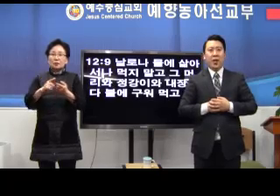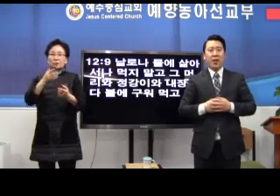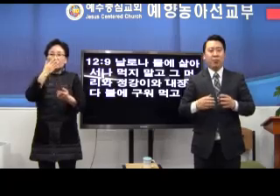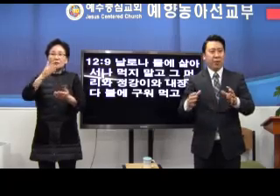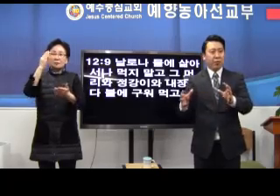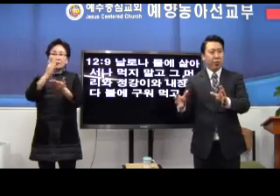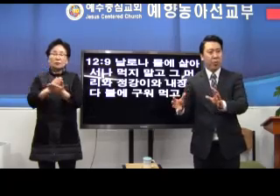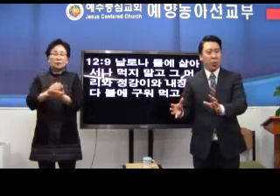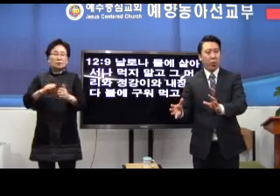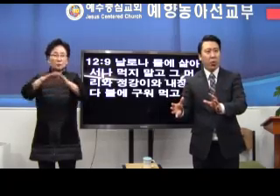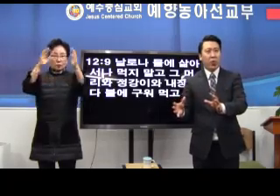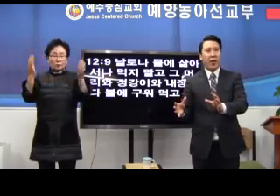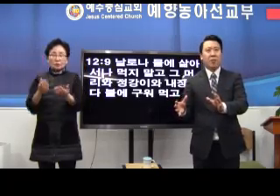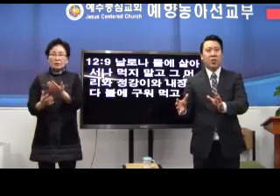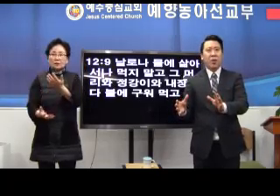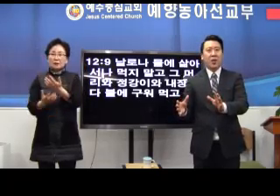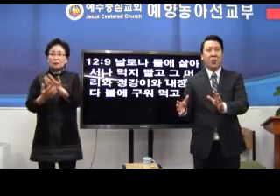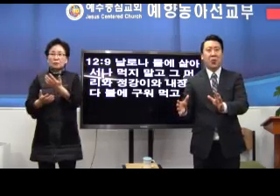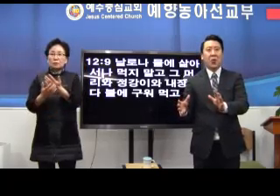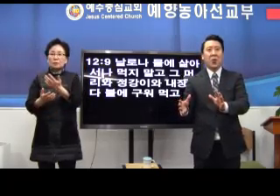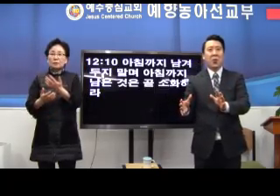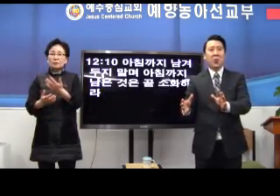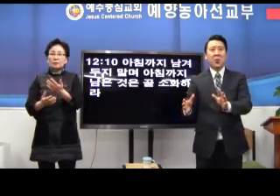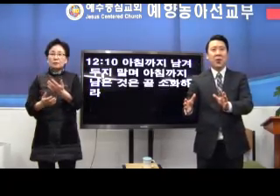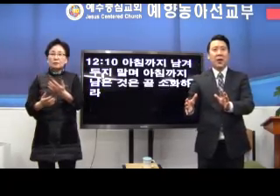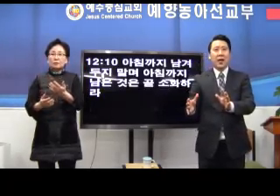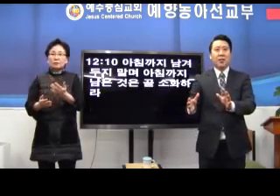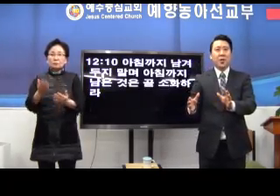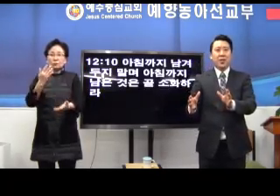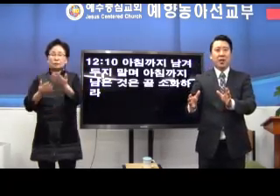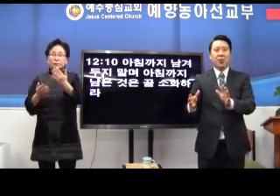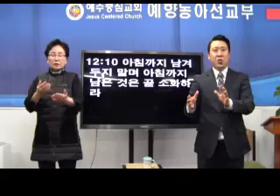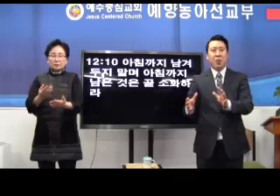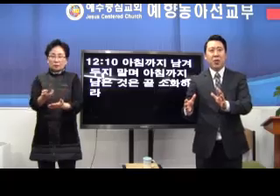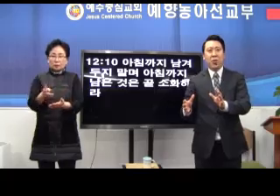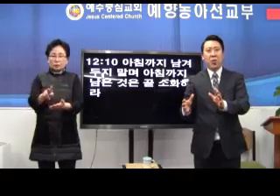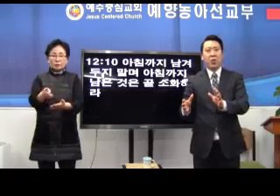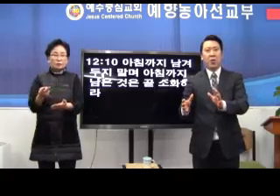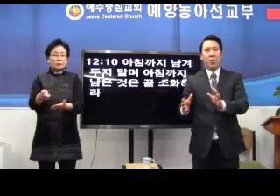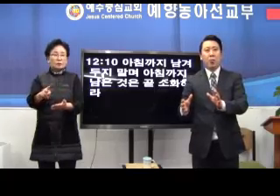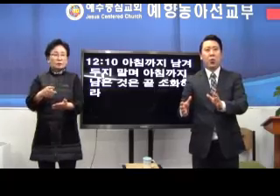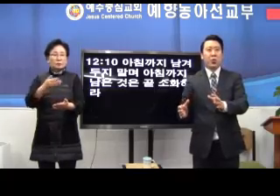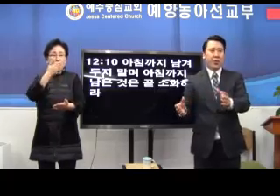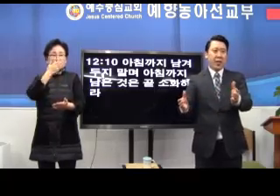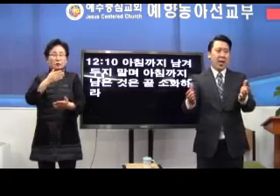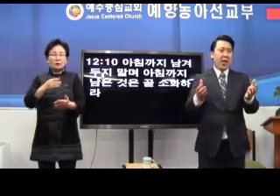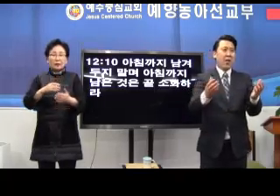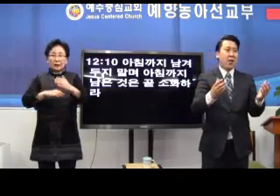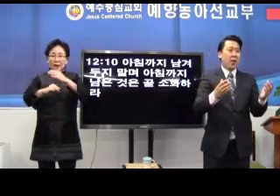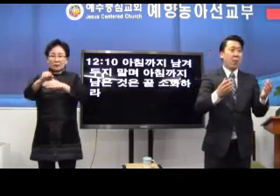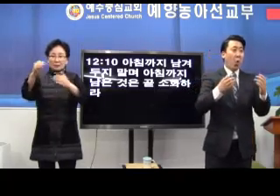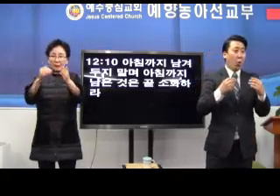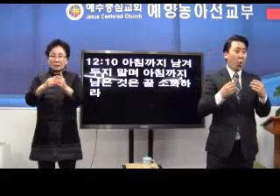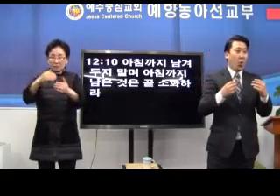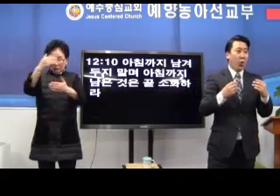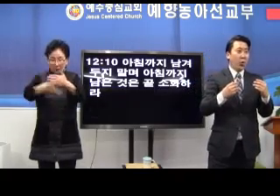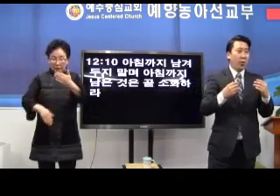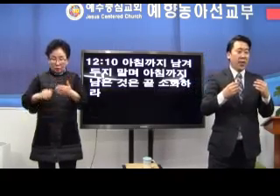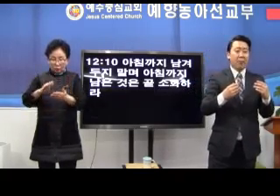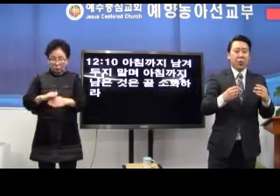다 불에 구워 먹고 남기지 말고 아침까지 남겨두지 말고 모든 것을 다 먹고 남은